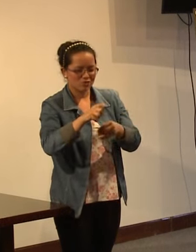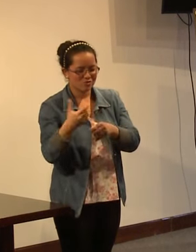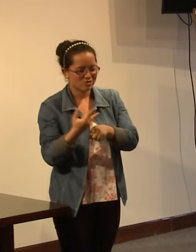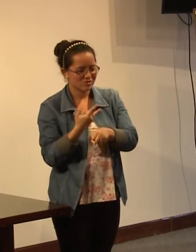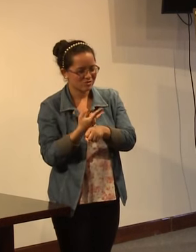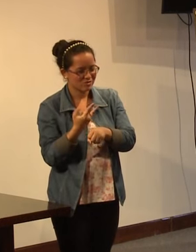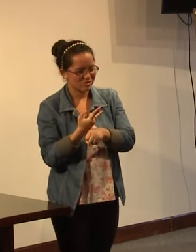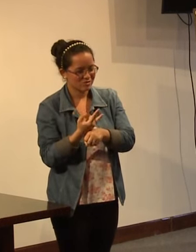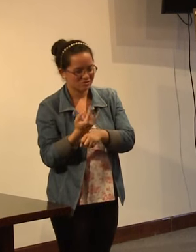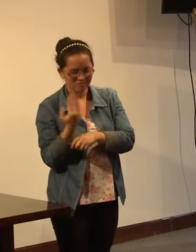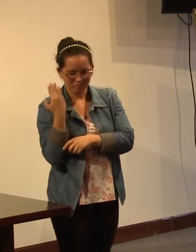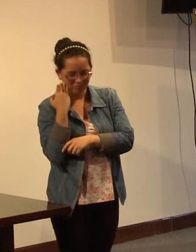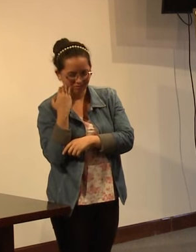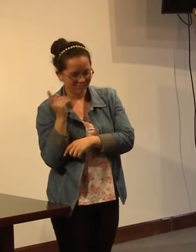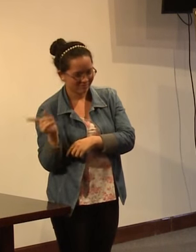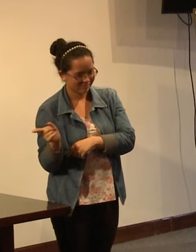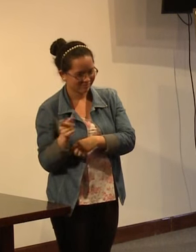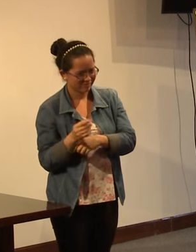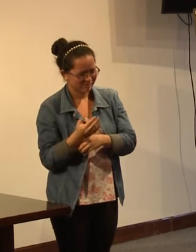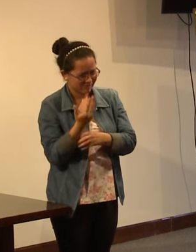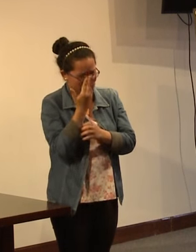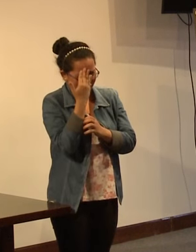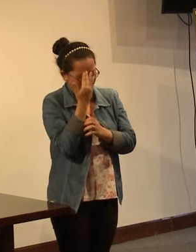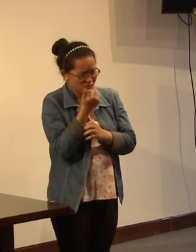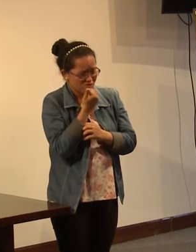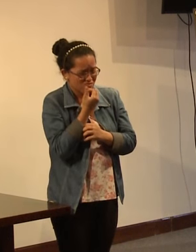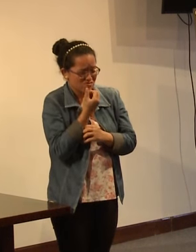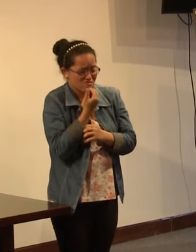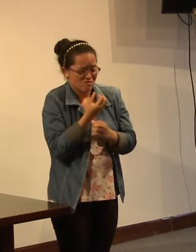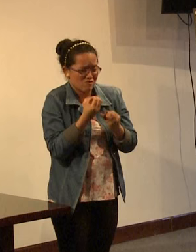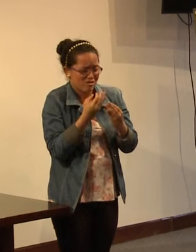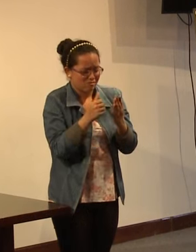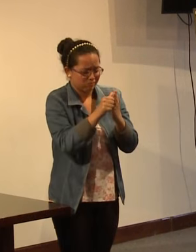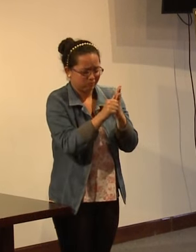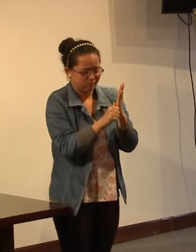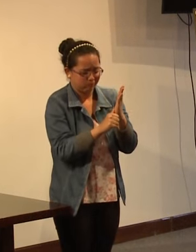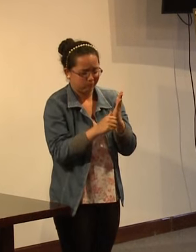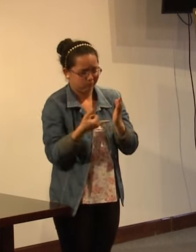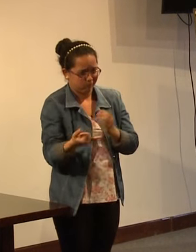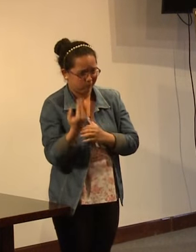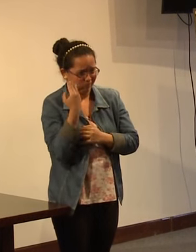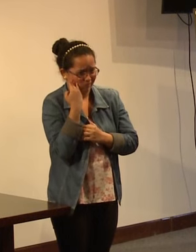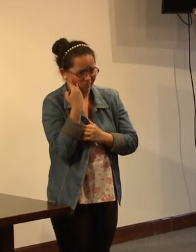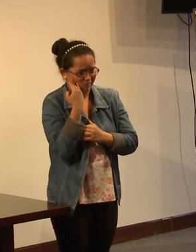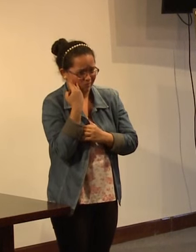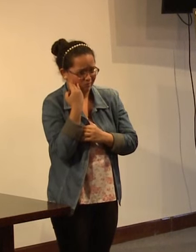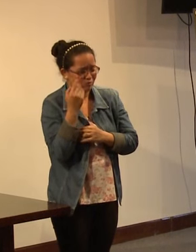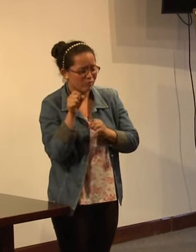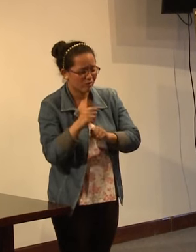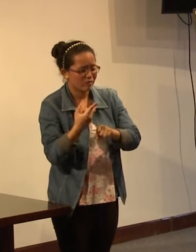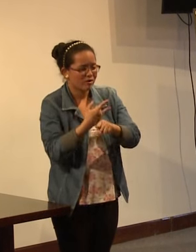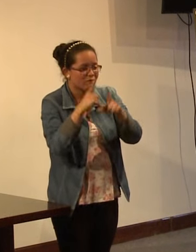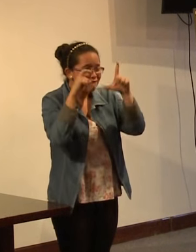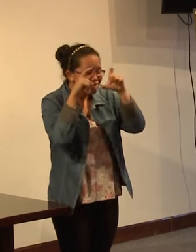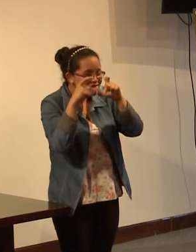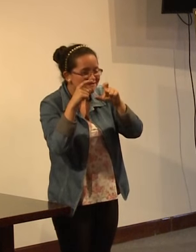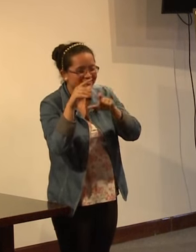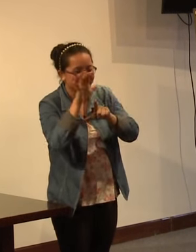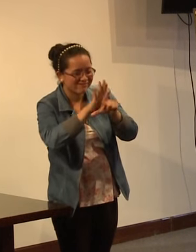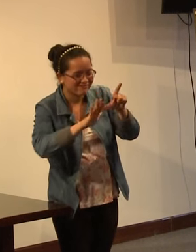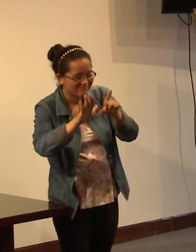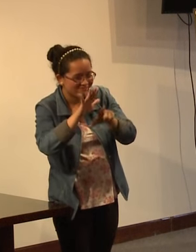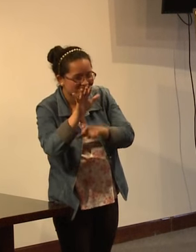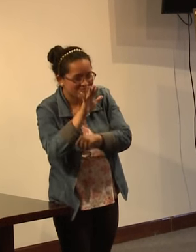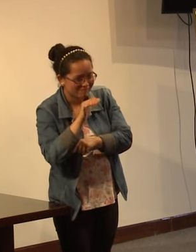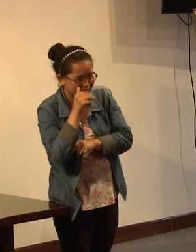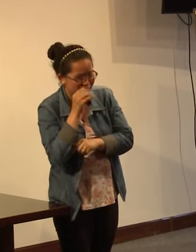hacer imágenes en un celular? Yo tengo ni idea, eso es un montón. Lo cierto es que los niños acceden fácilmente a eso y en vez de negarlo, creo